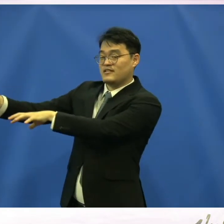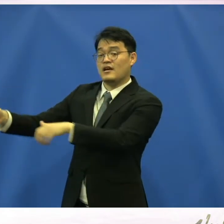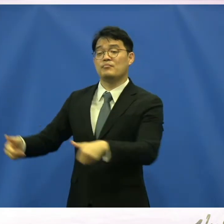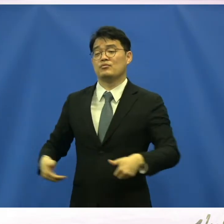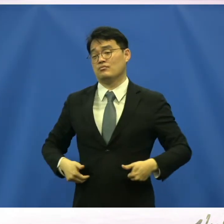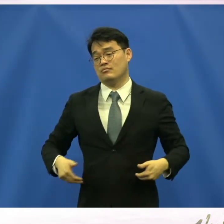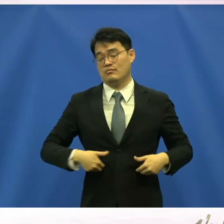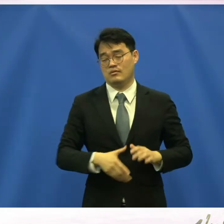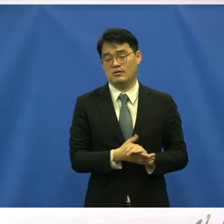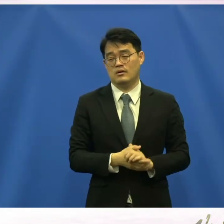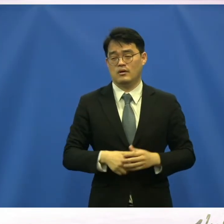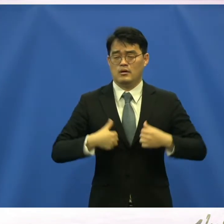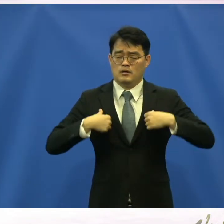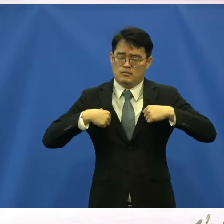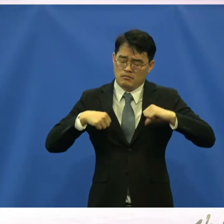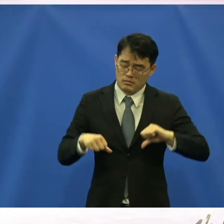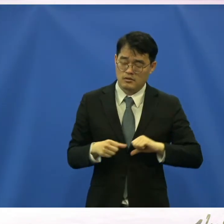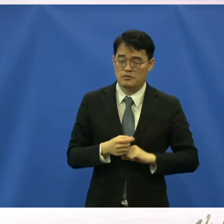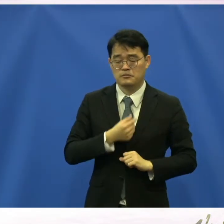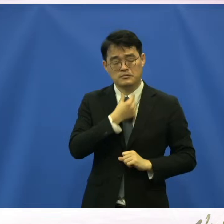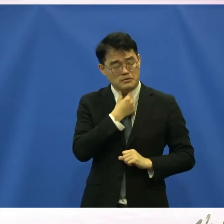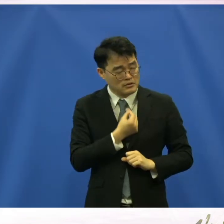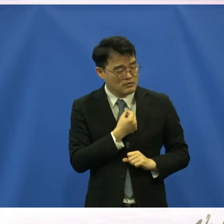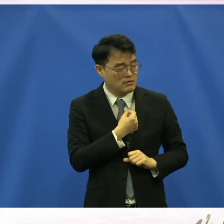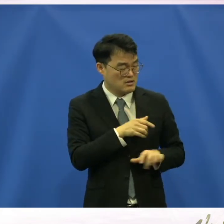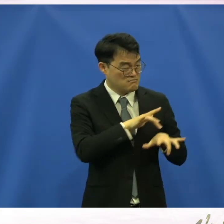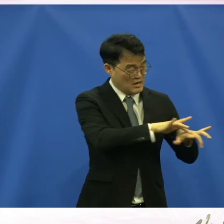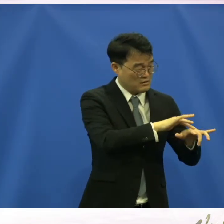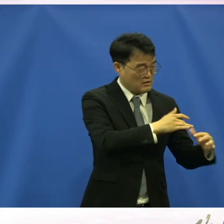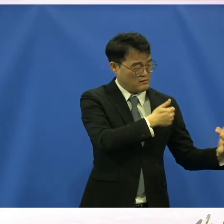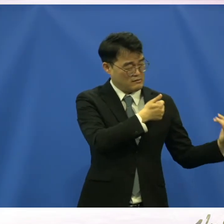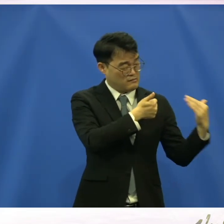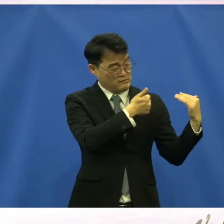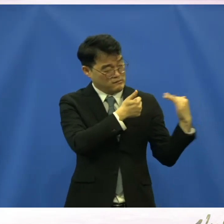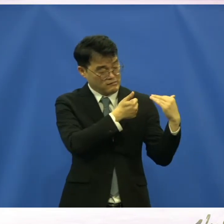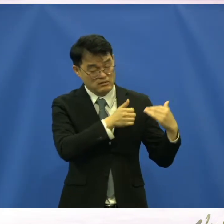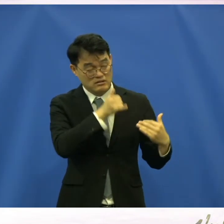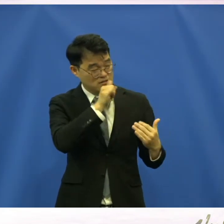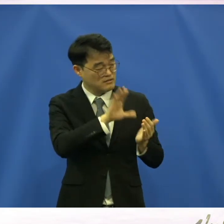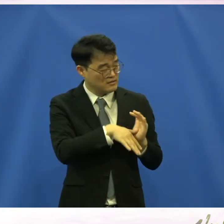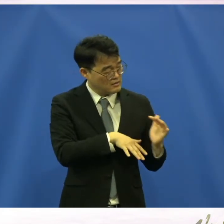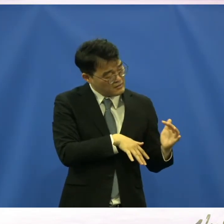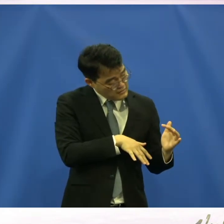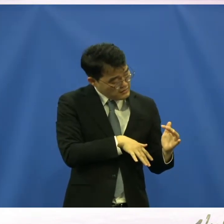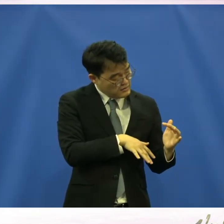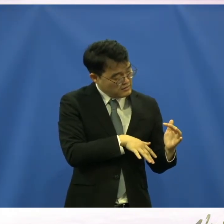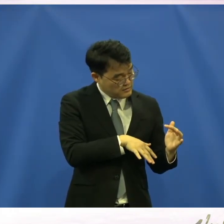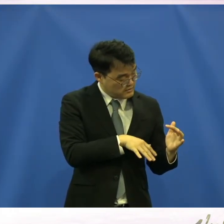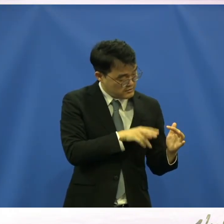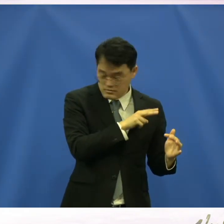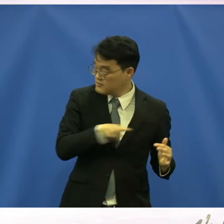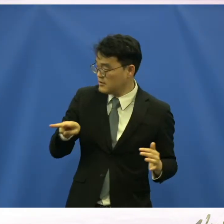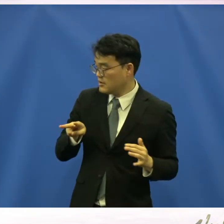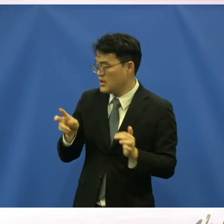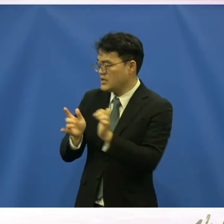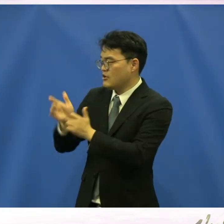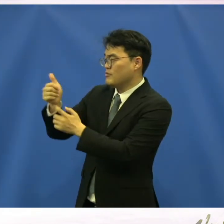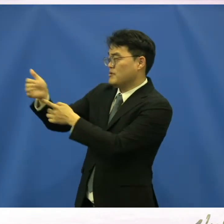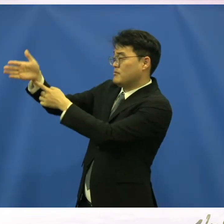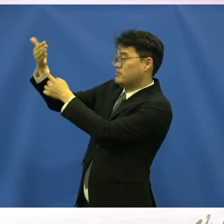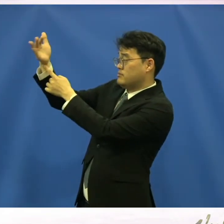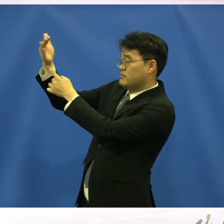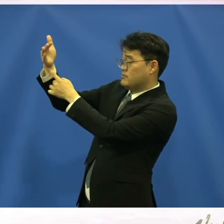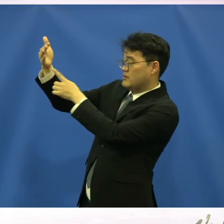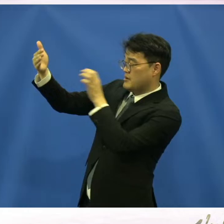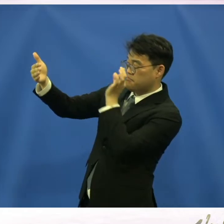포기하고 싶을 때, 무엇보다 마귀가 우리를 좌절하게 만들 때 우리가 할 일은 고개를 들고 주님이 흔드시는 깃발을 바라봐요. 그